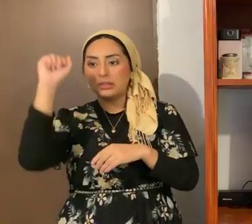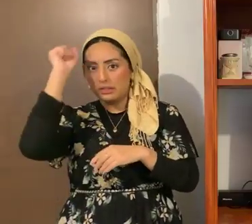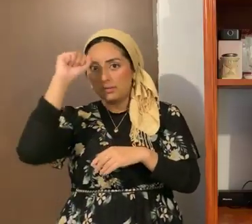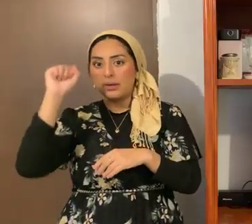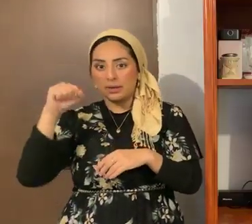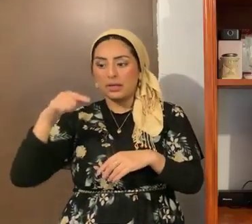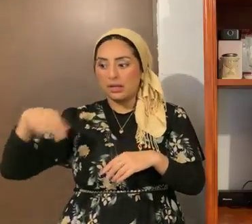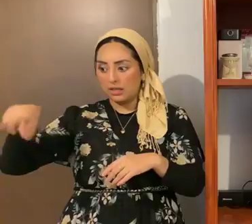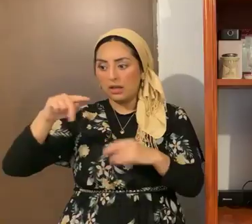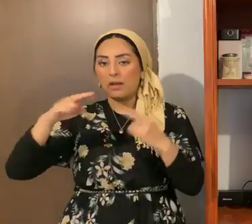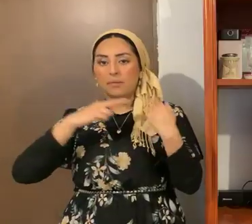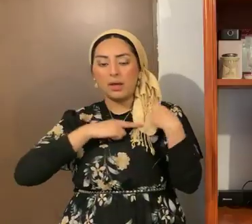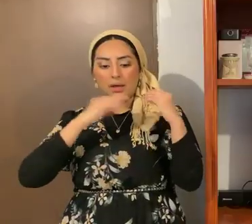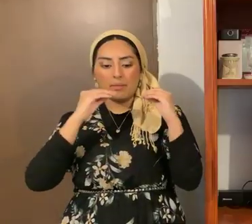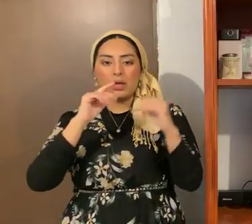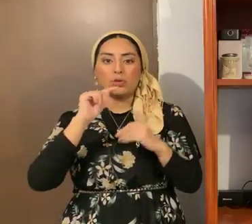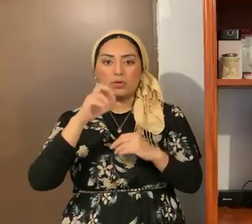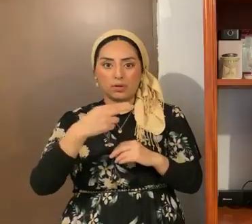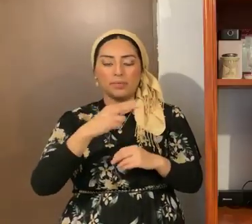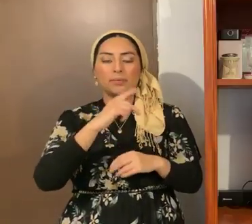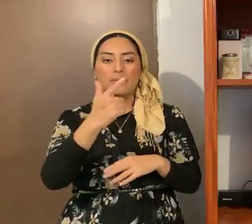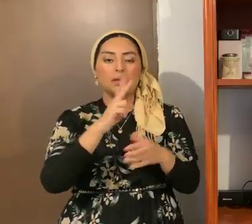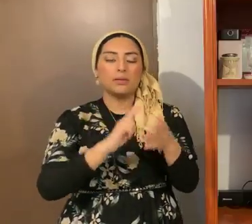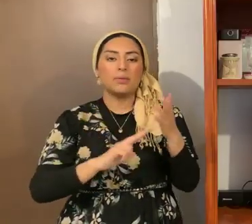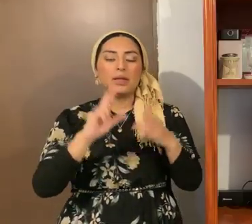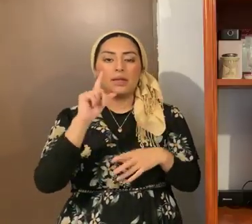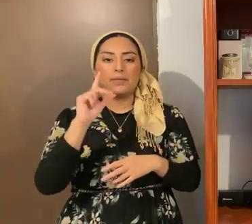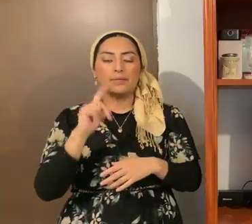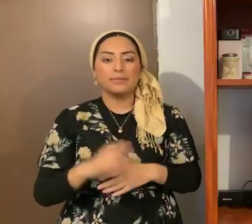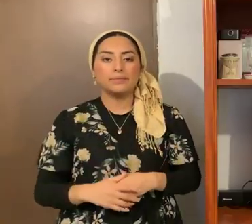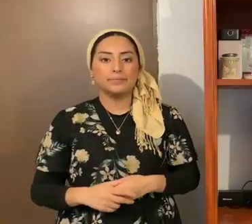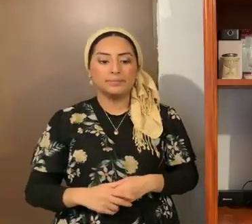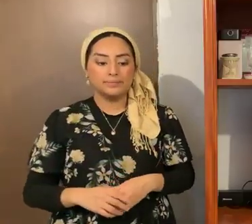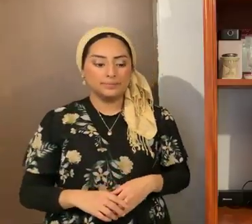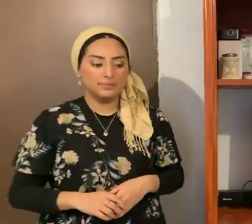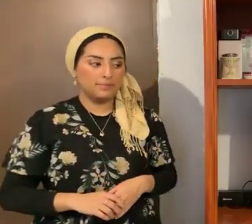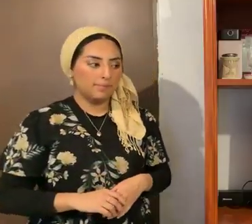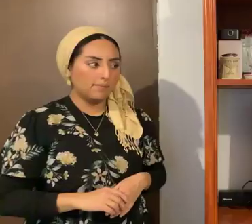HaMashiach. Amén. A ver, todos el 23, amén.